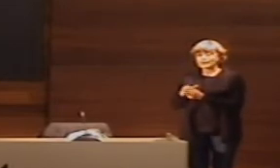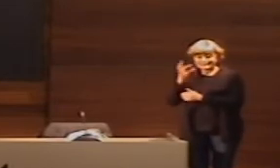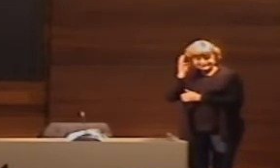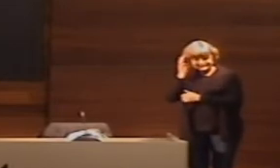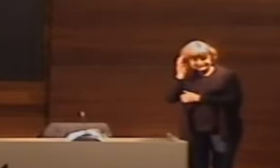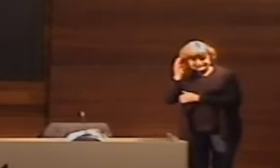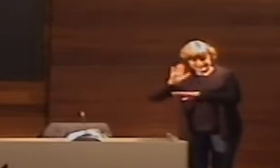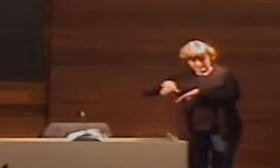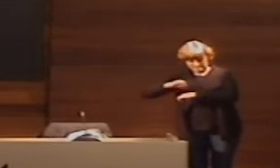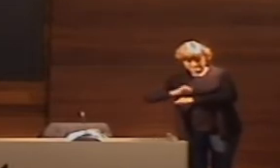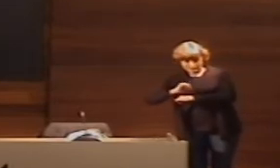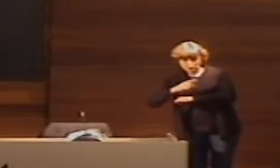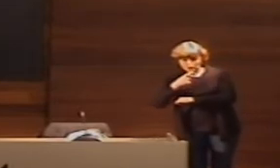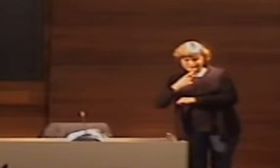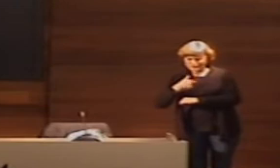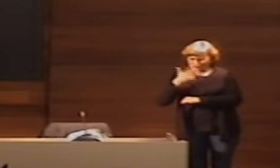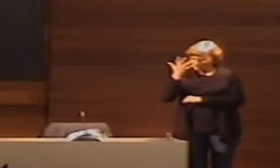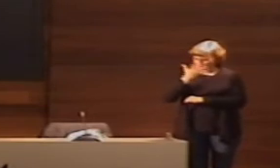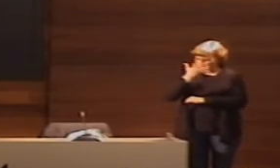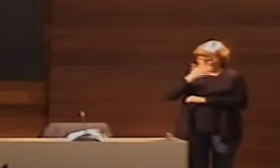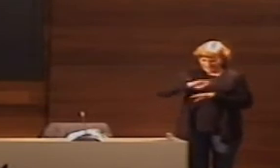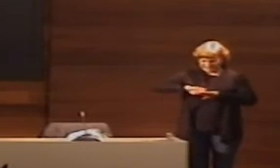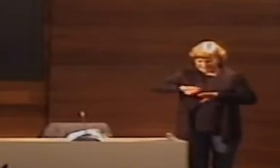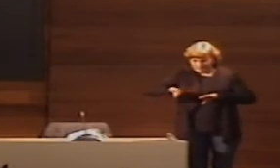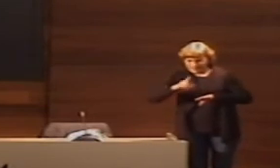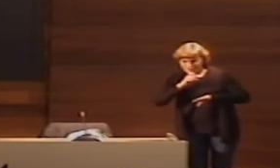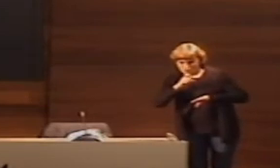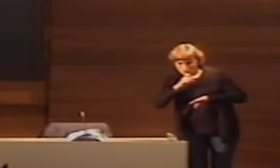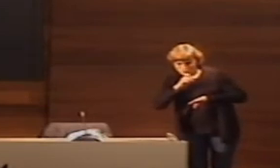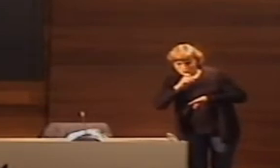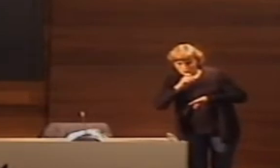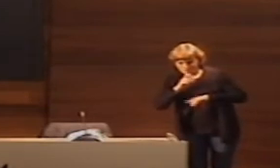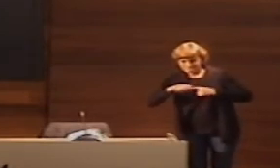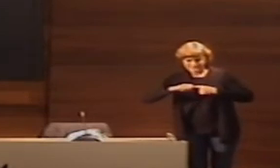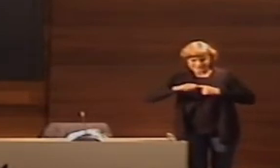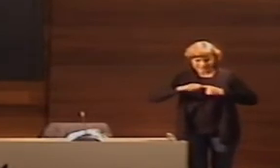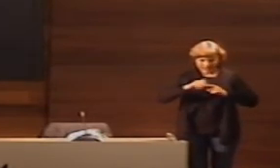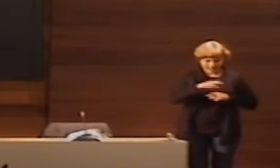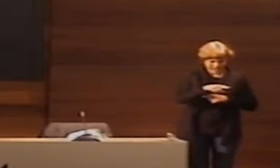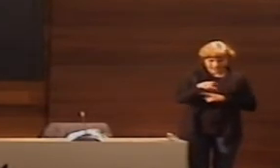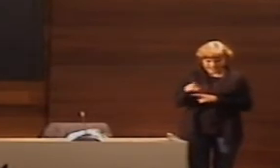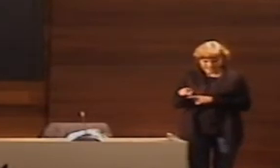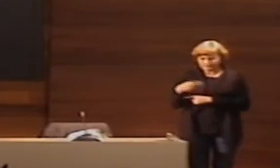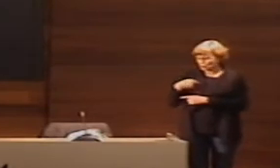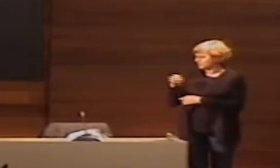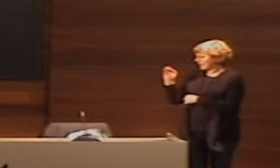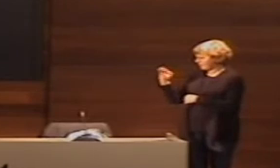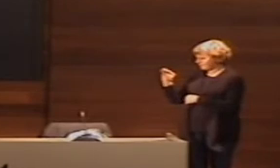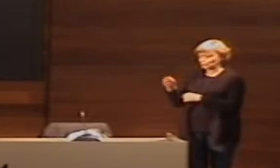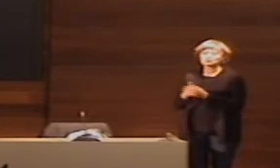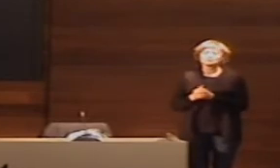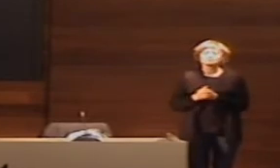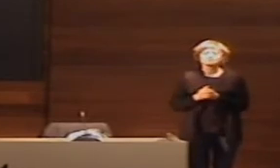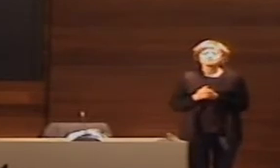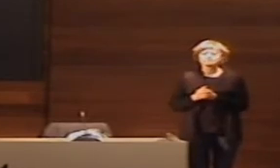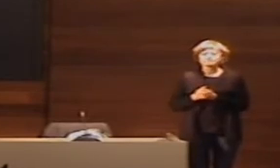dificultades que solemos tener a la hora de separar en pues, bueno, ciertos materiales. Si no sería más fácil que los ciudadanos no tengamos